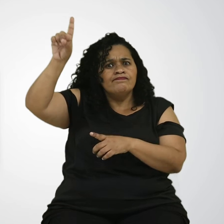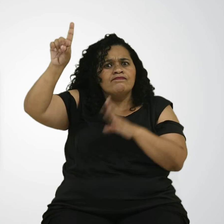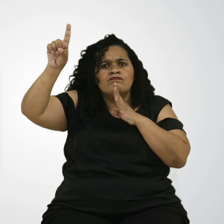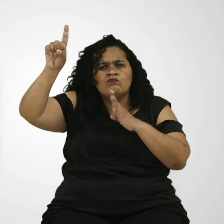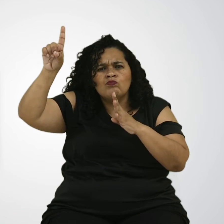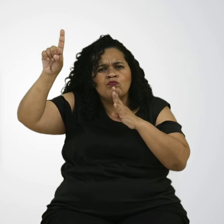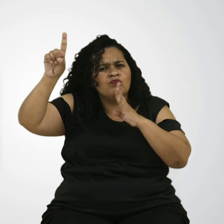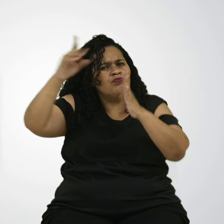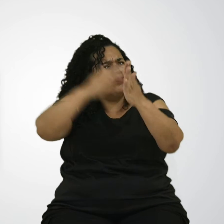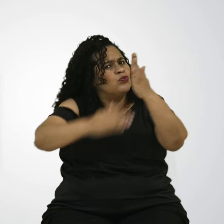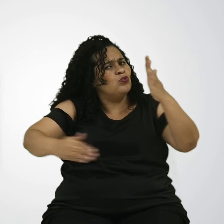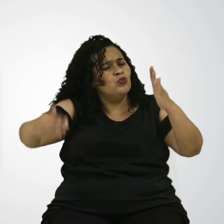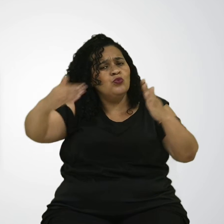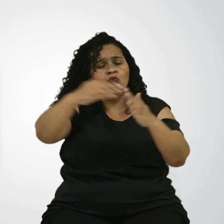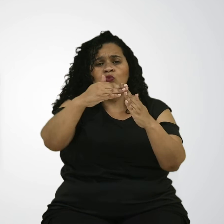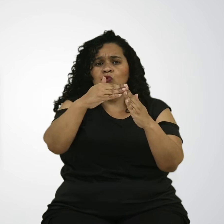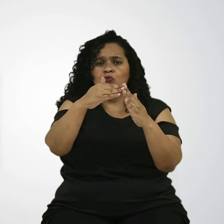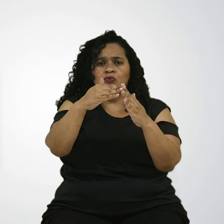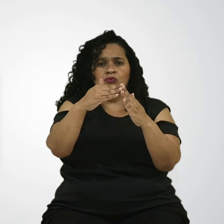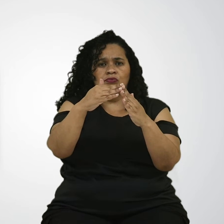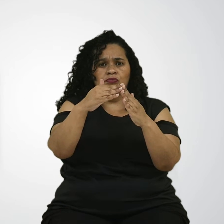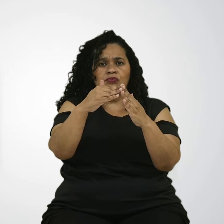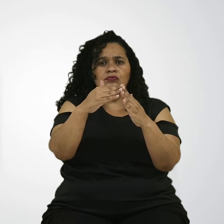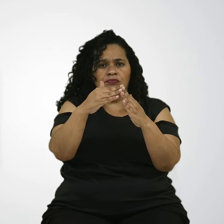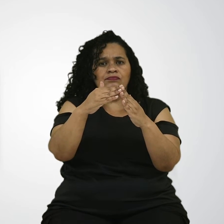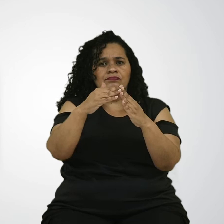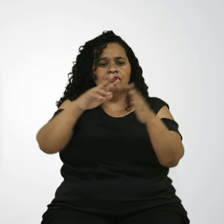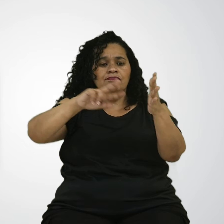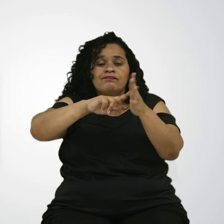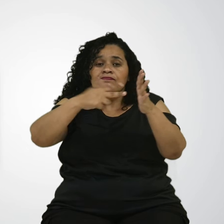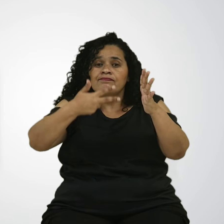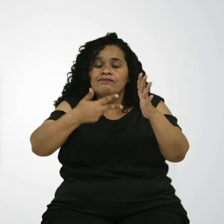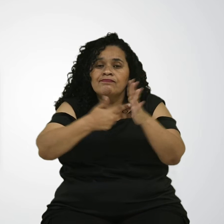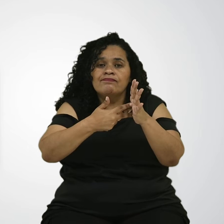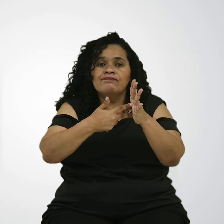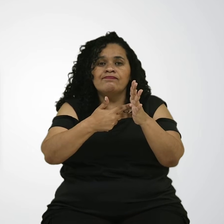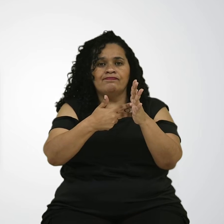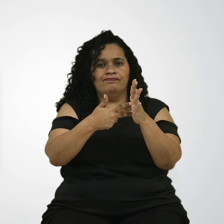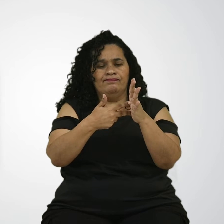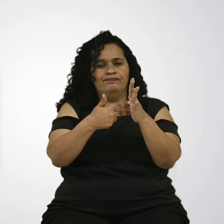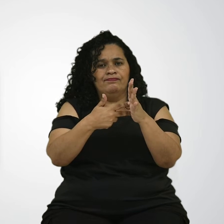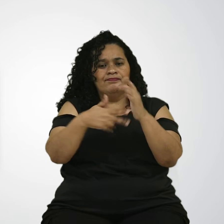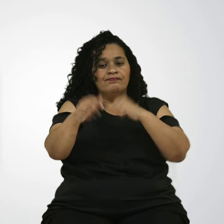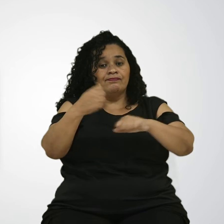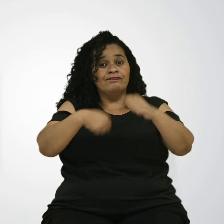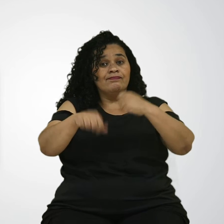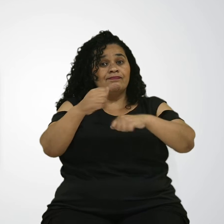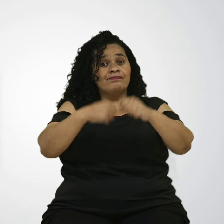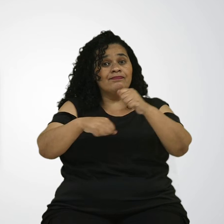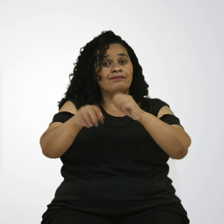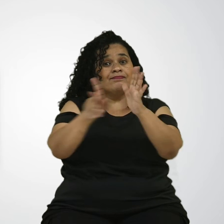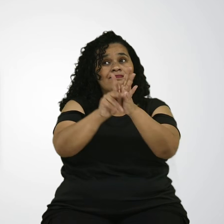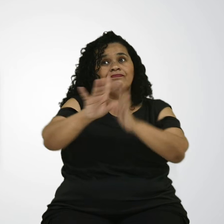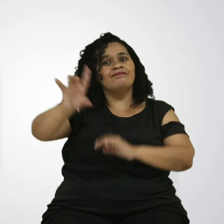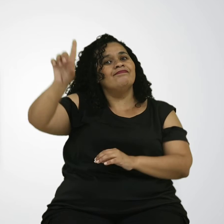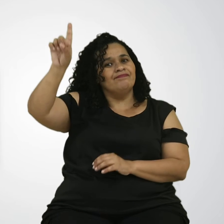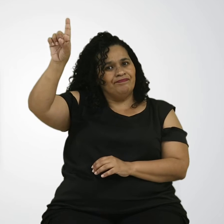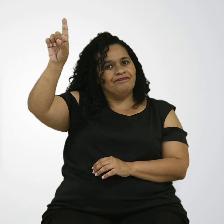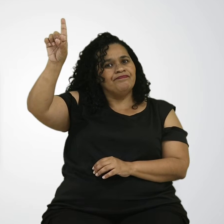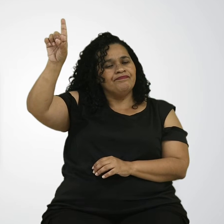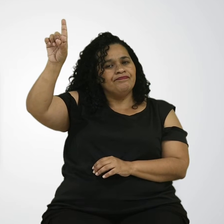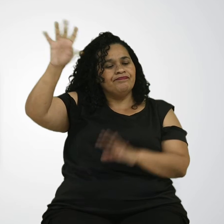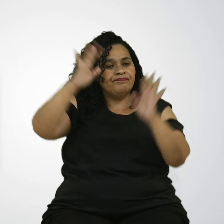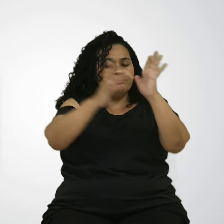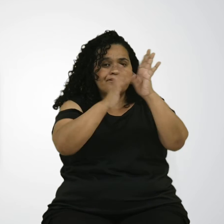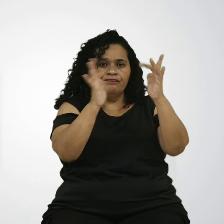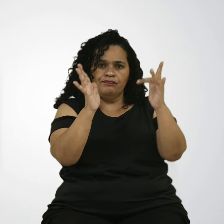Está na administração, na economia do pai. Inclusive, quando Jesus está falando